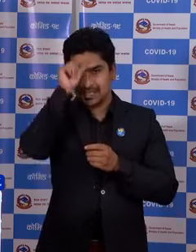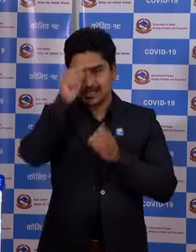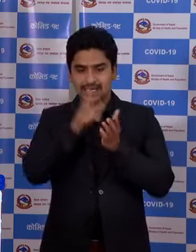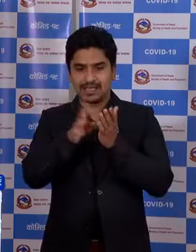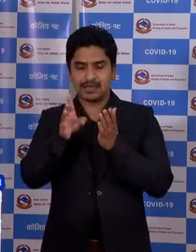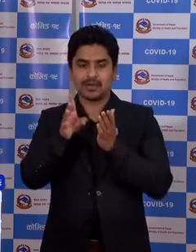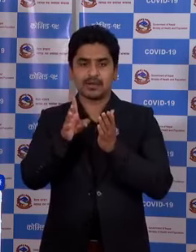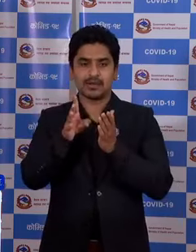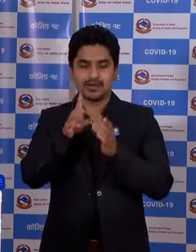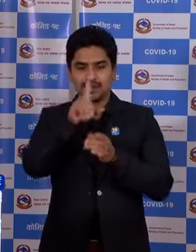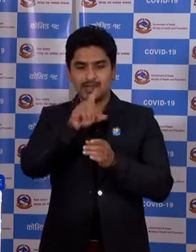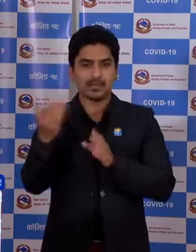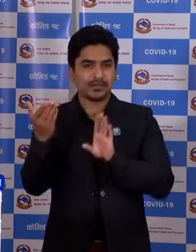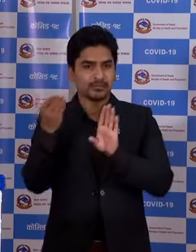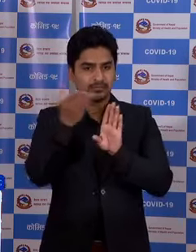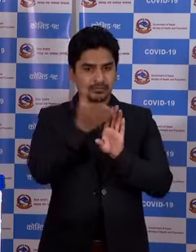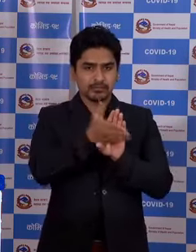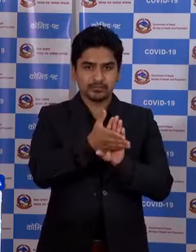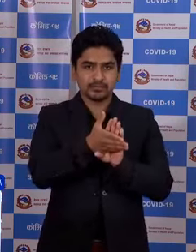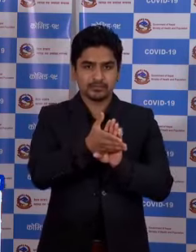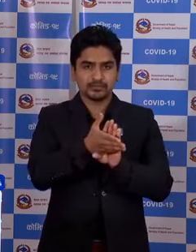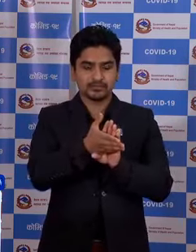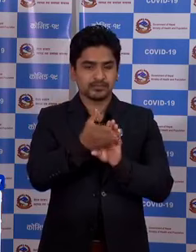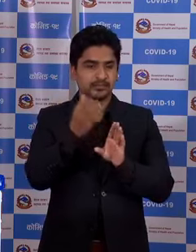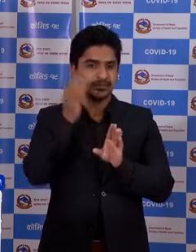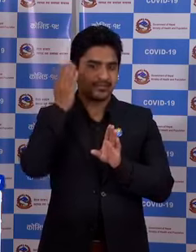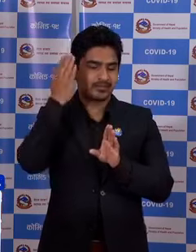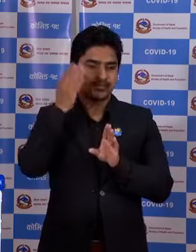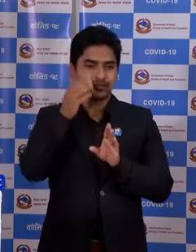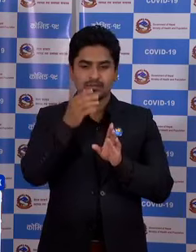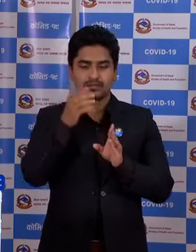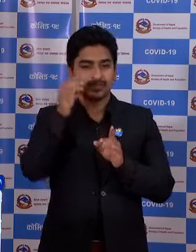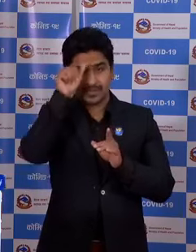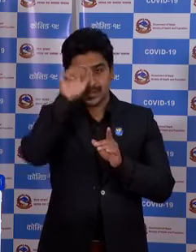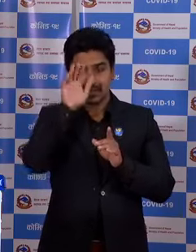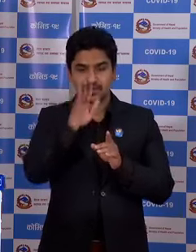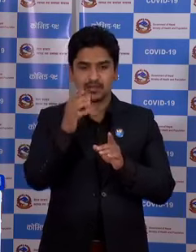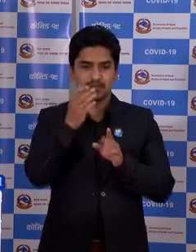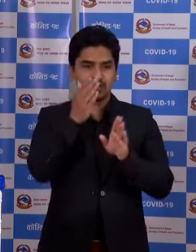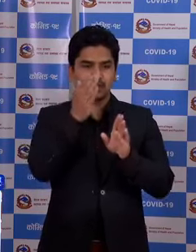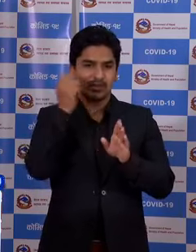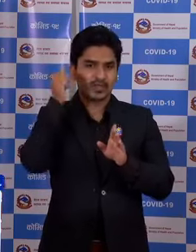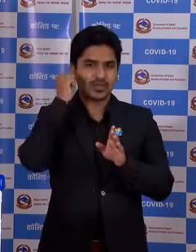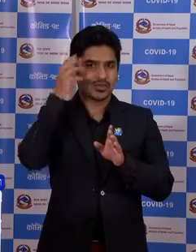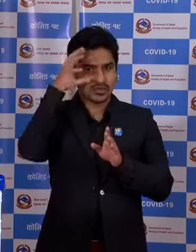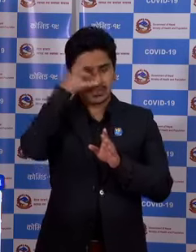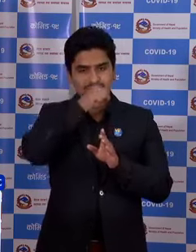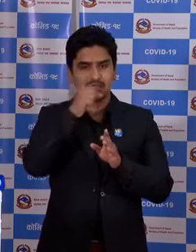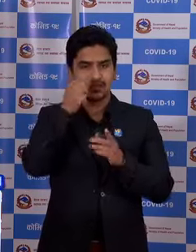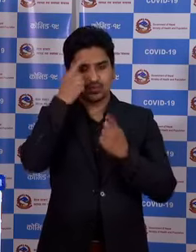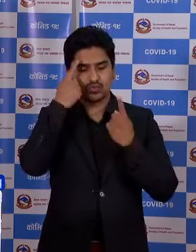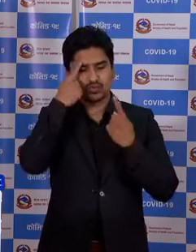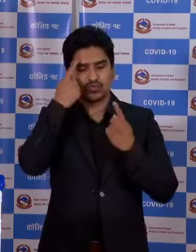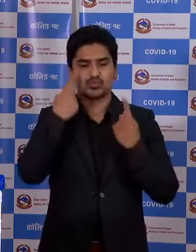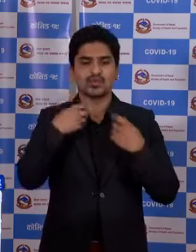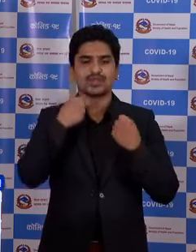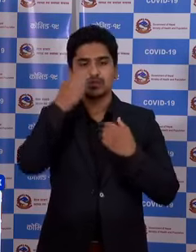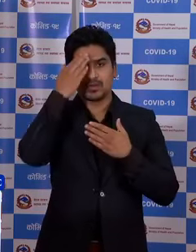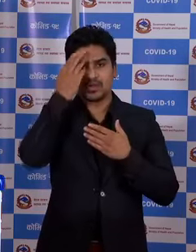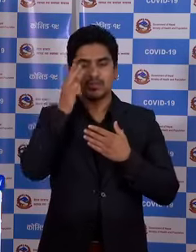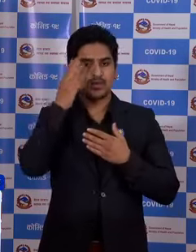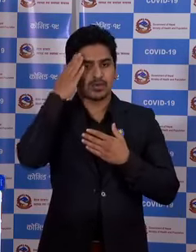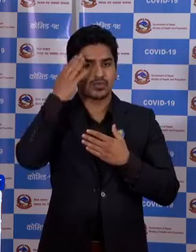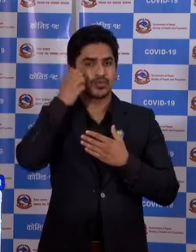इन्डियाबाट भारतबाट आएको हिस्ट्री छ। गएराति स्वास्थ्यमा समस्या भयो,